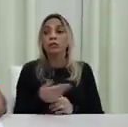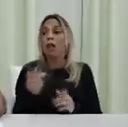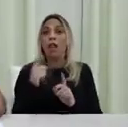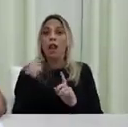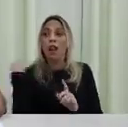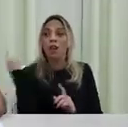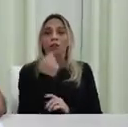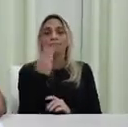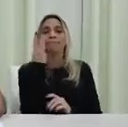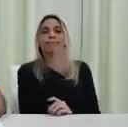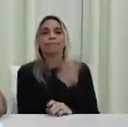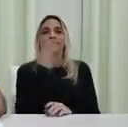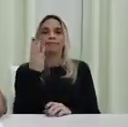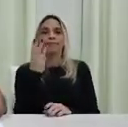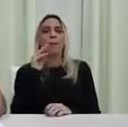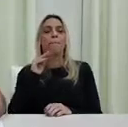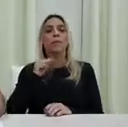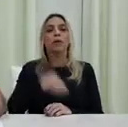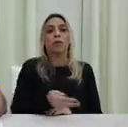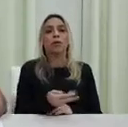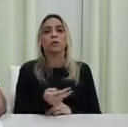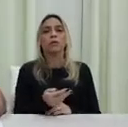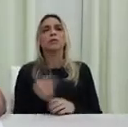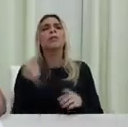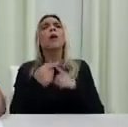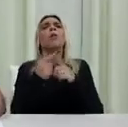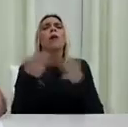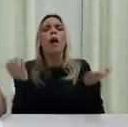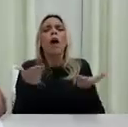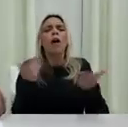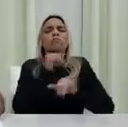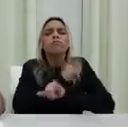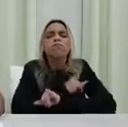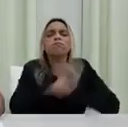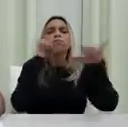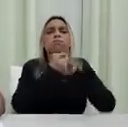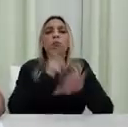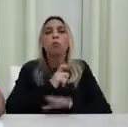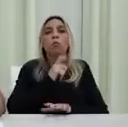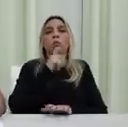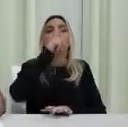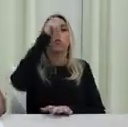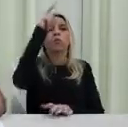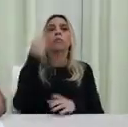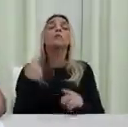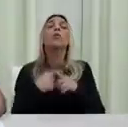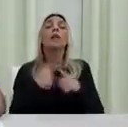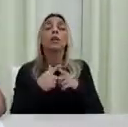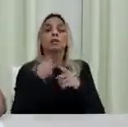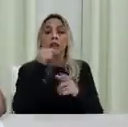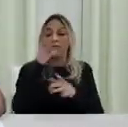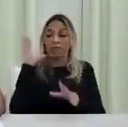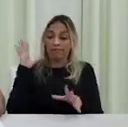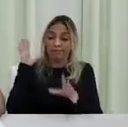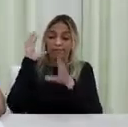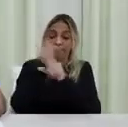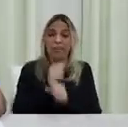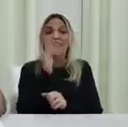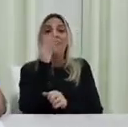nosso foi 33 milhões de reais. Agora, por que anunciaram que nós somos maior que 75? Porque as dívidas, né, a fatura